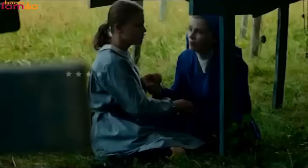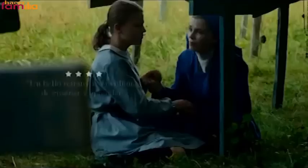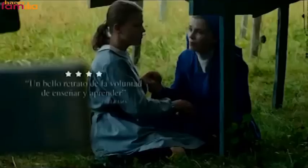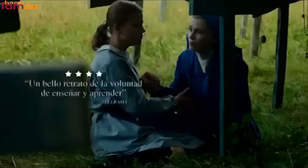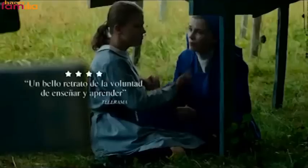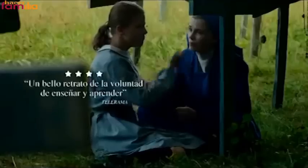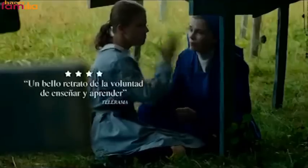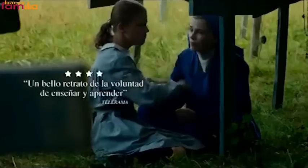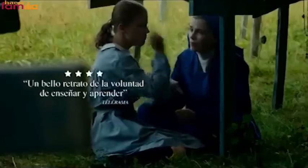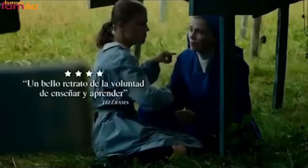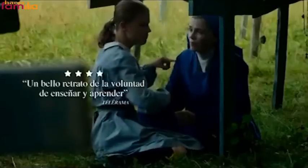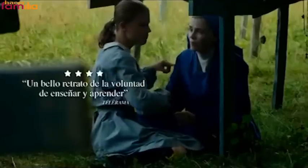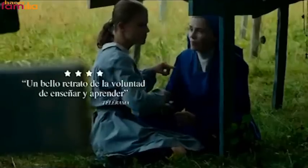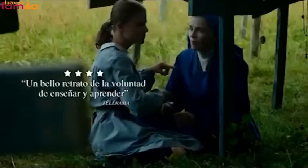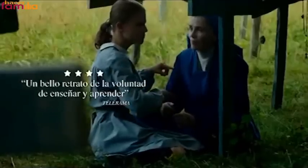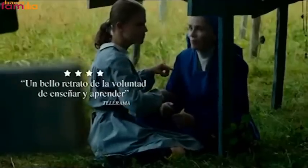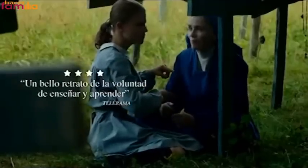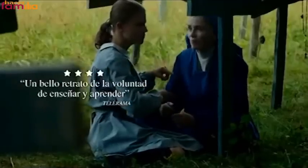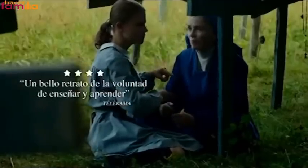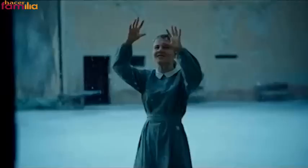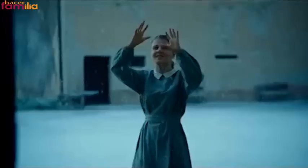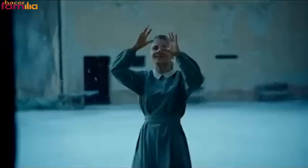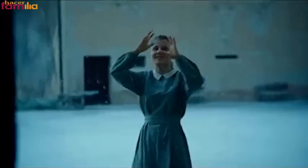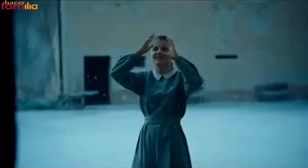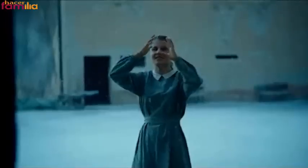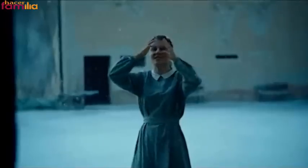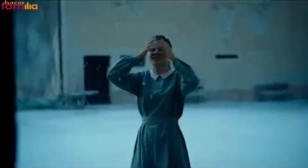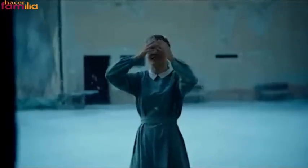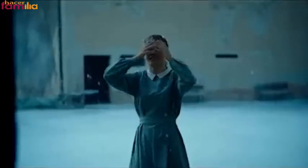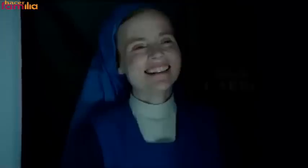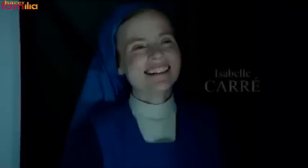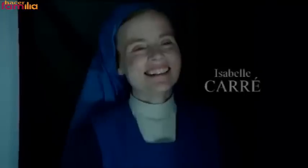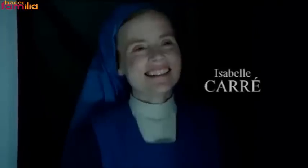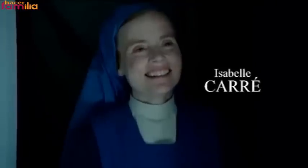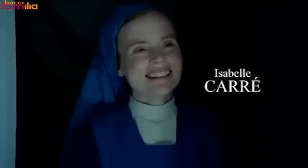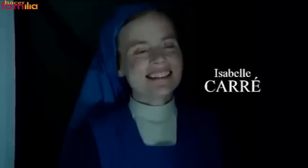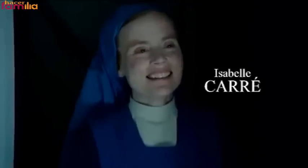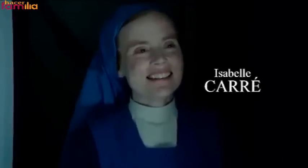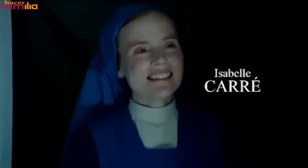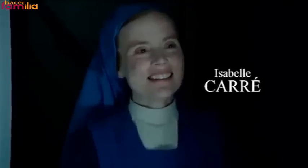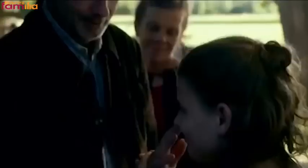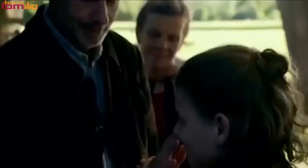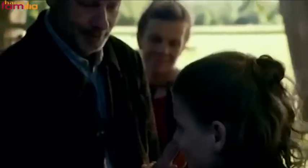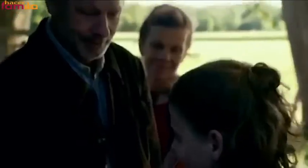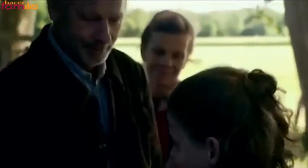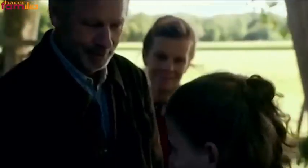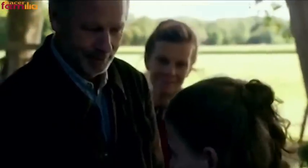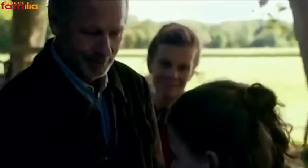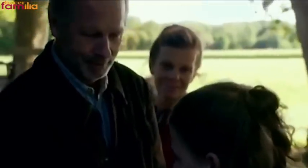decide llevarla a un instituto donde unas monjas se ocupan de cuidar a mujeres sordas la historia de Mari herén habla de